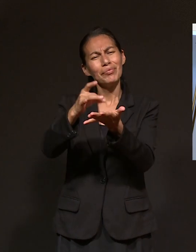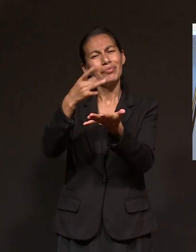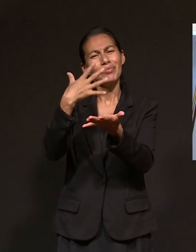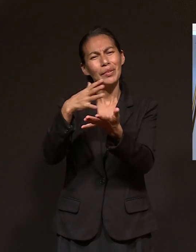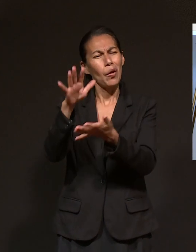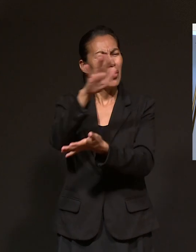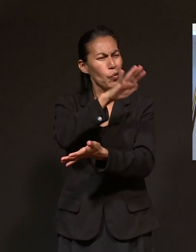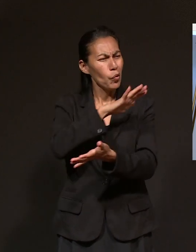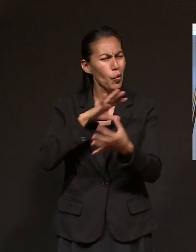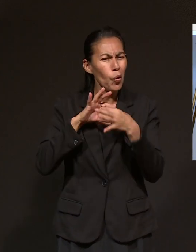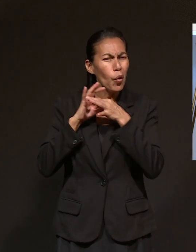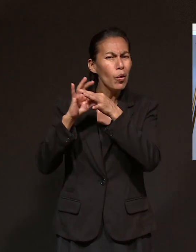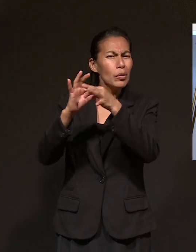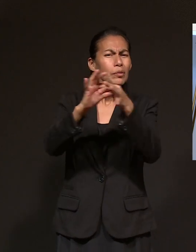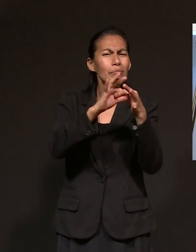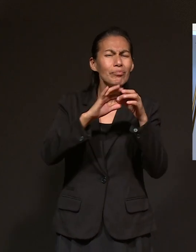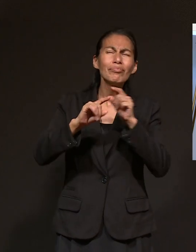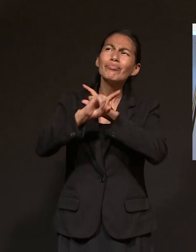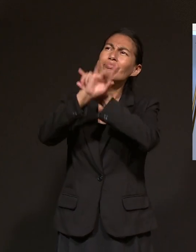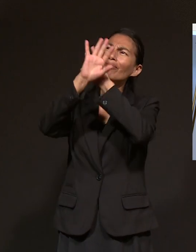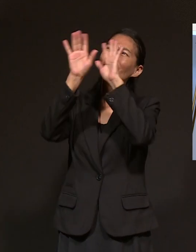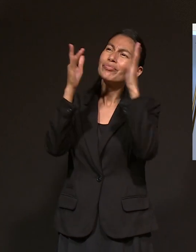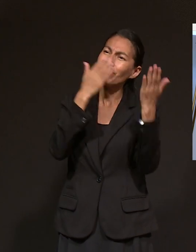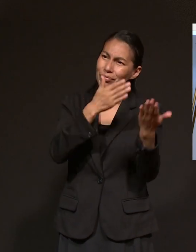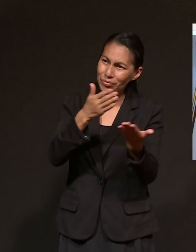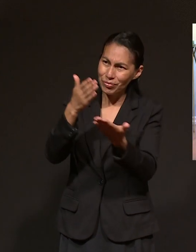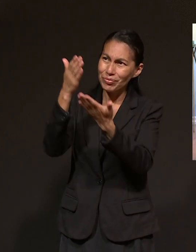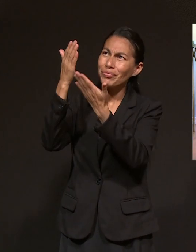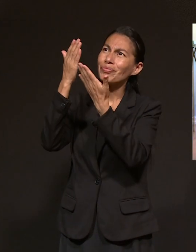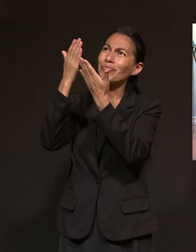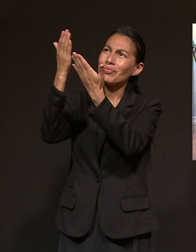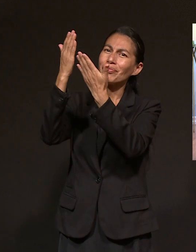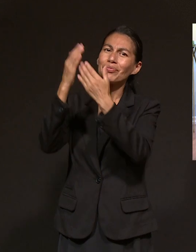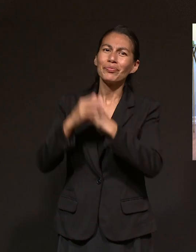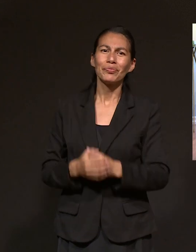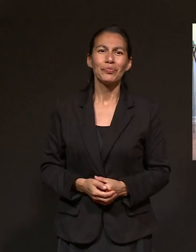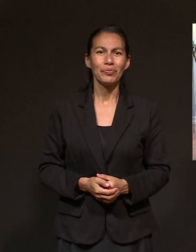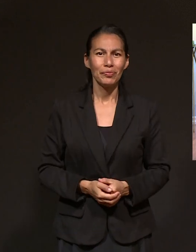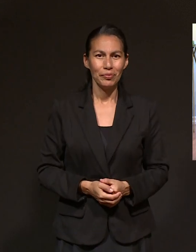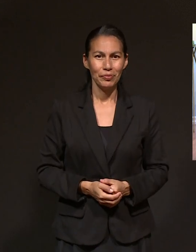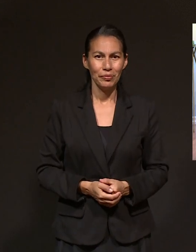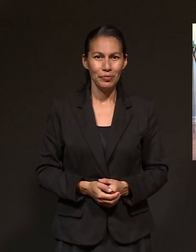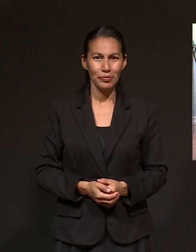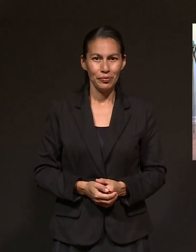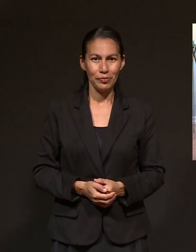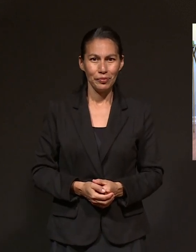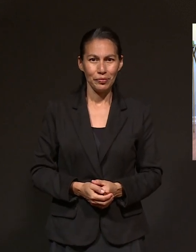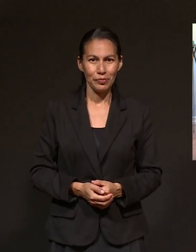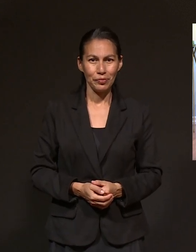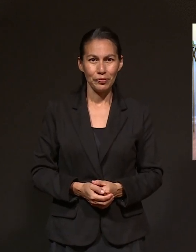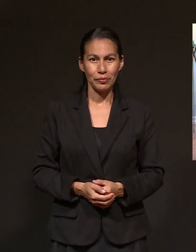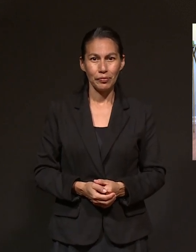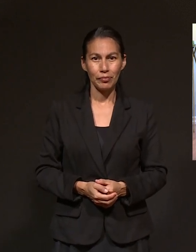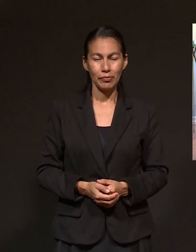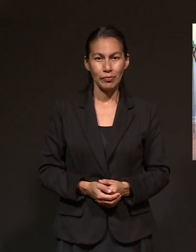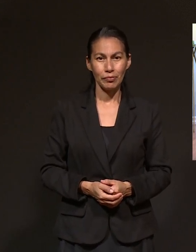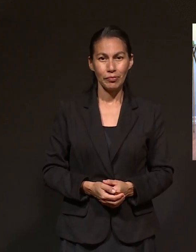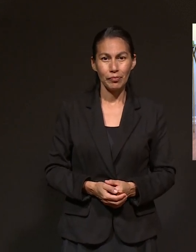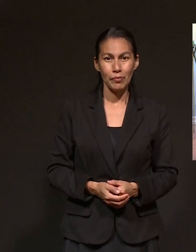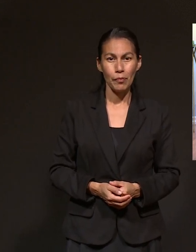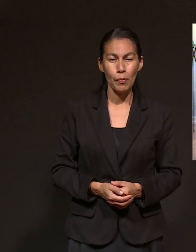alabanza a Dios, para que todos podamos glorificarle, ¿no? Así es. Porque realmente se hace